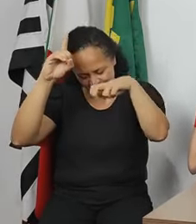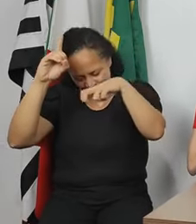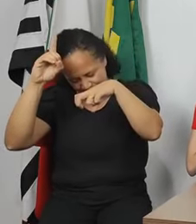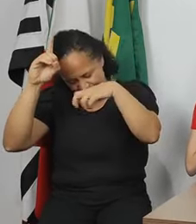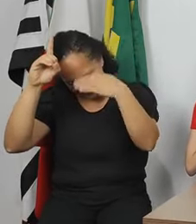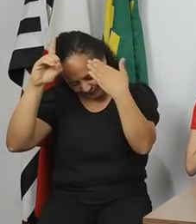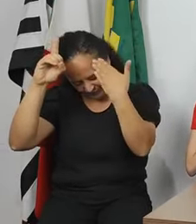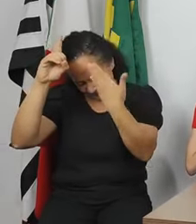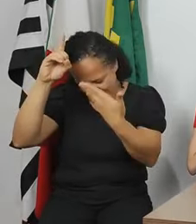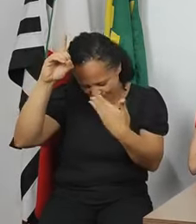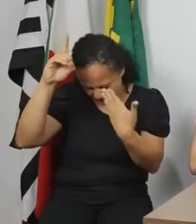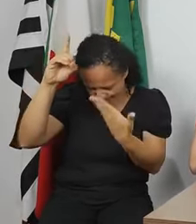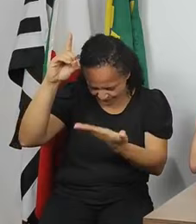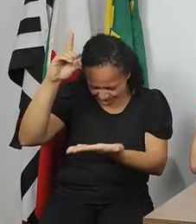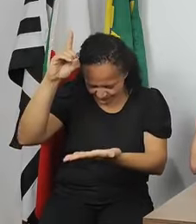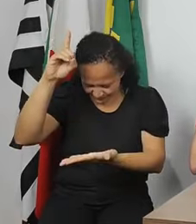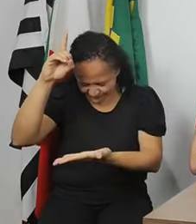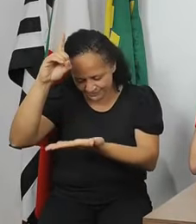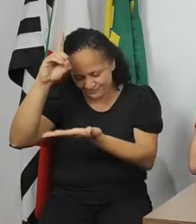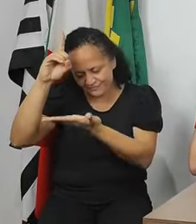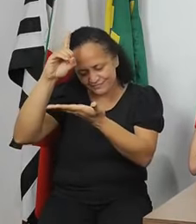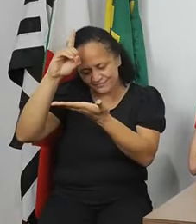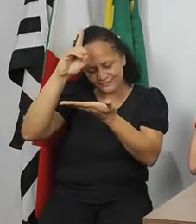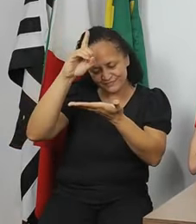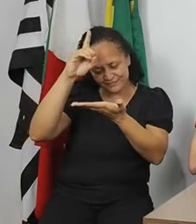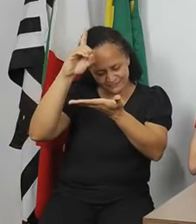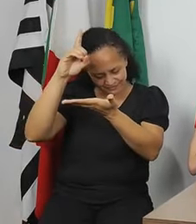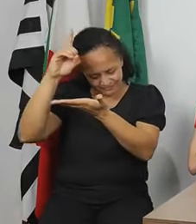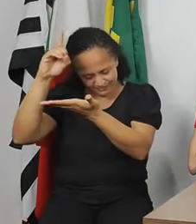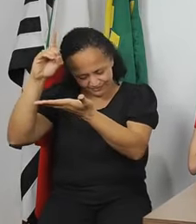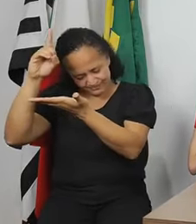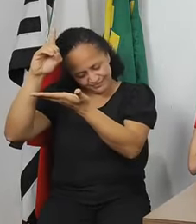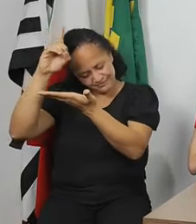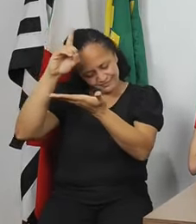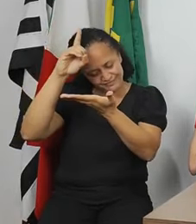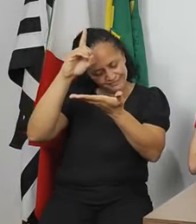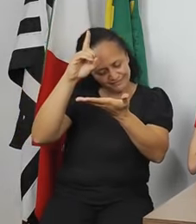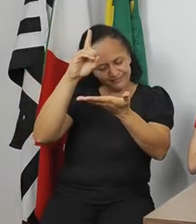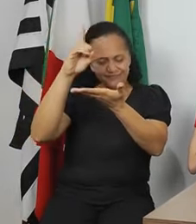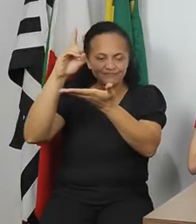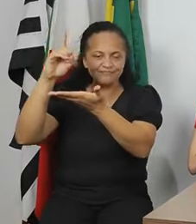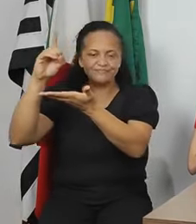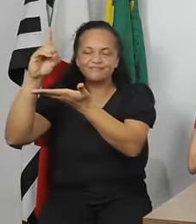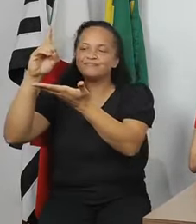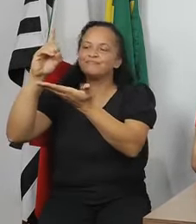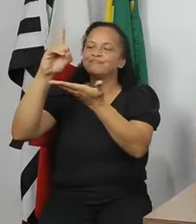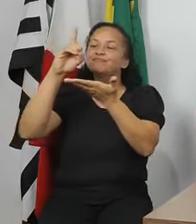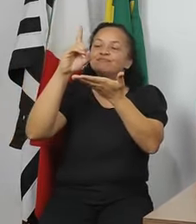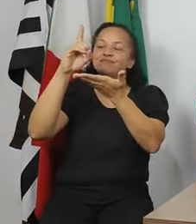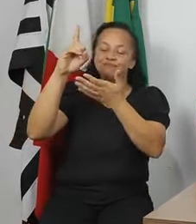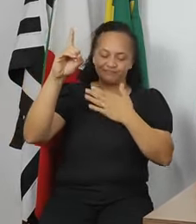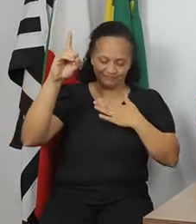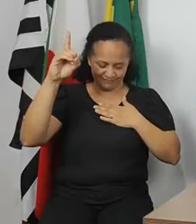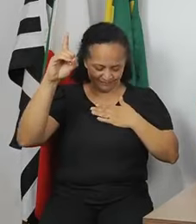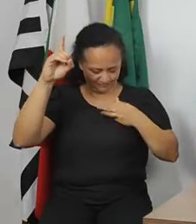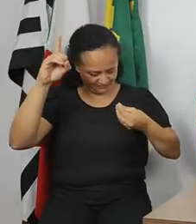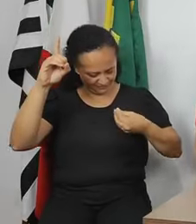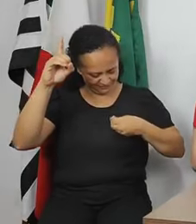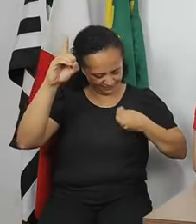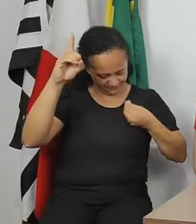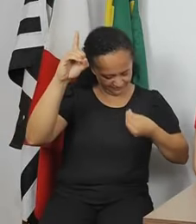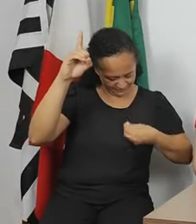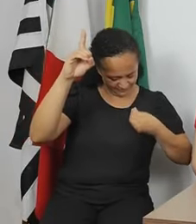prostro aos seus pés. A minha